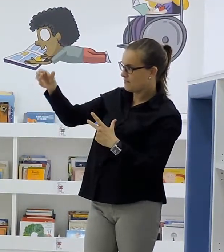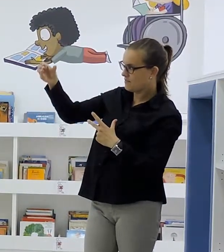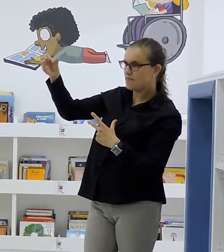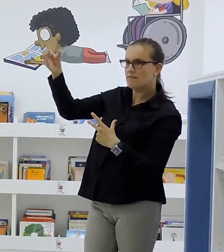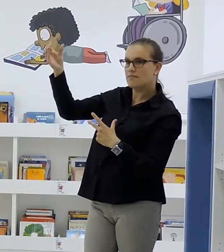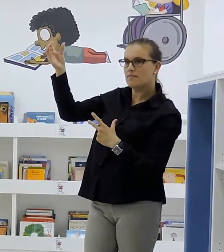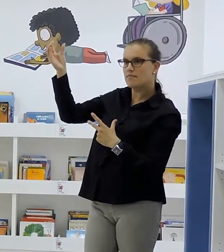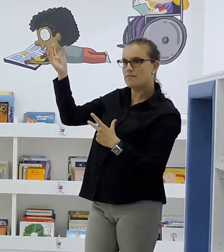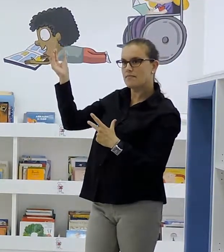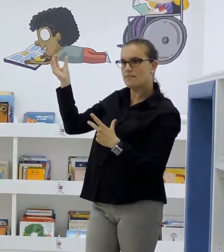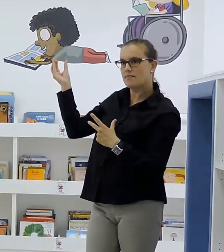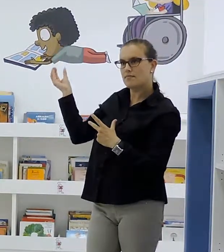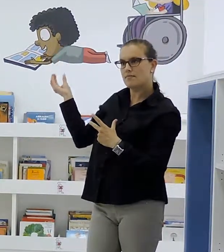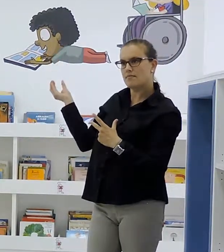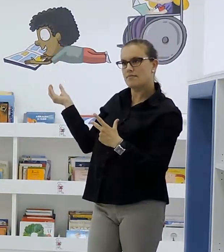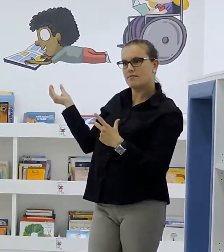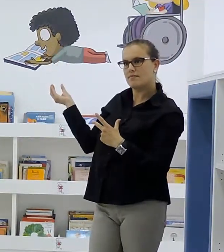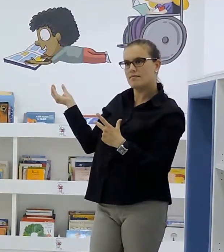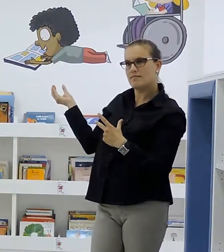3, 4, 1 y...